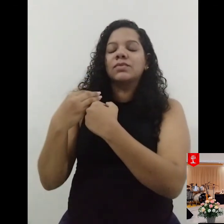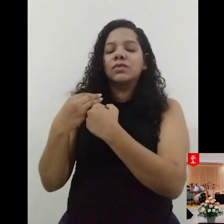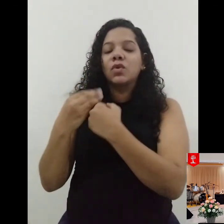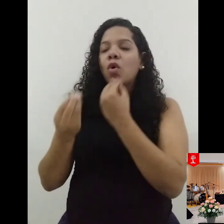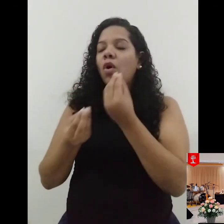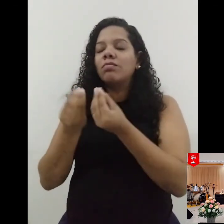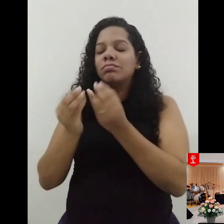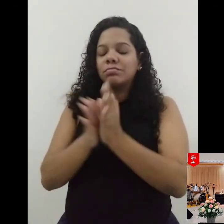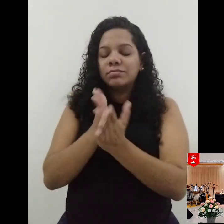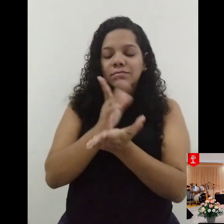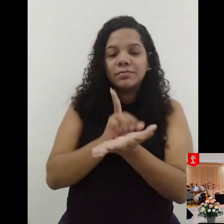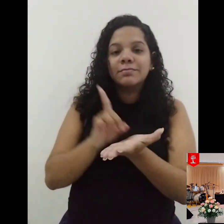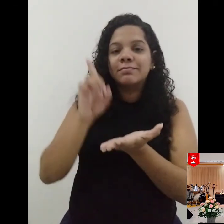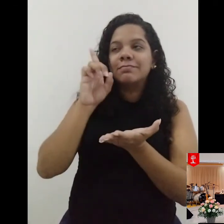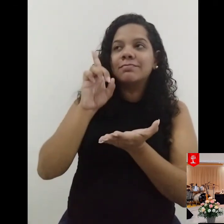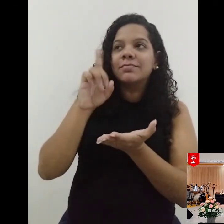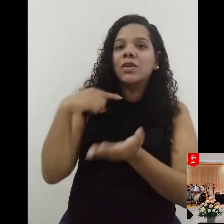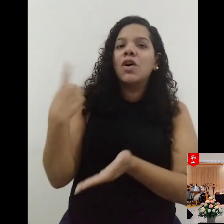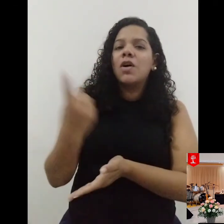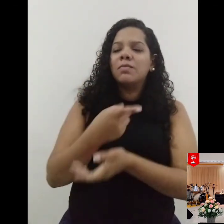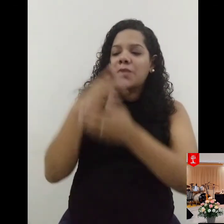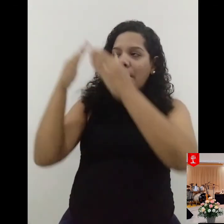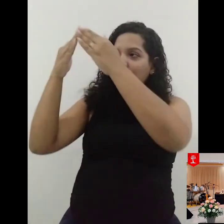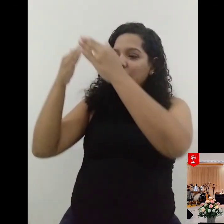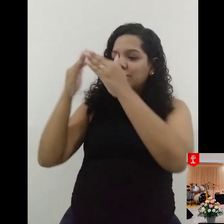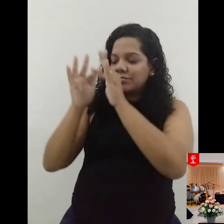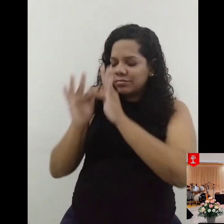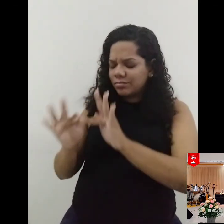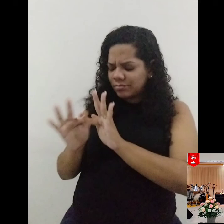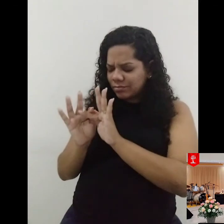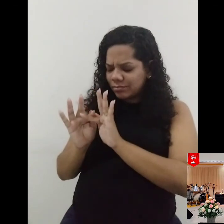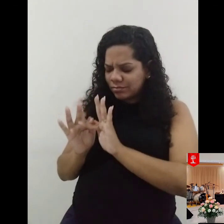ser encontrado por Ti,